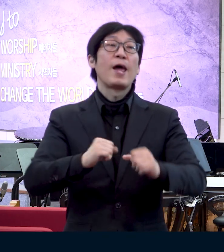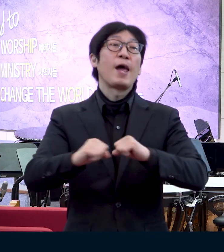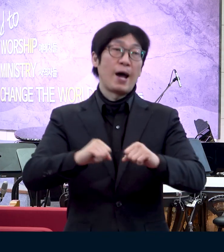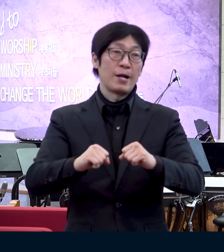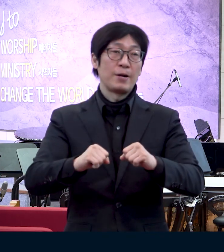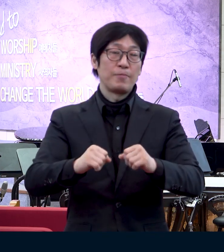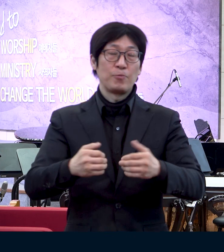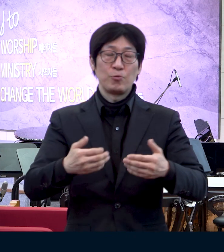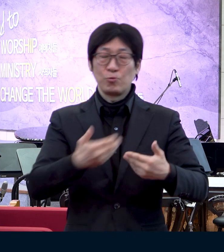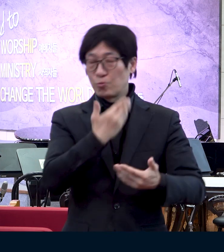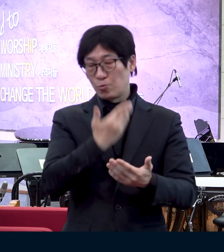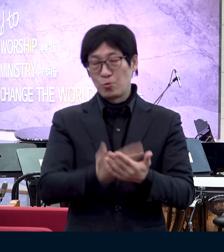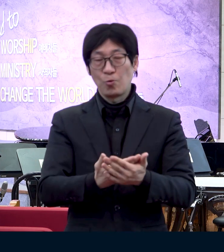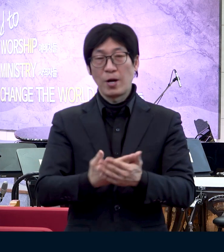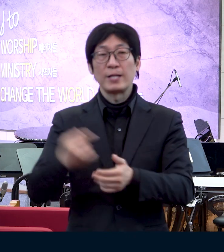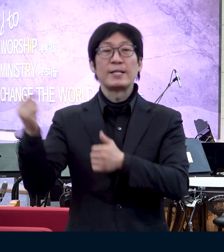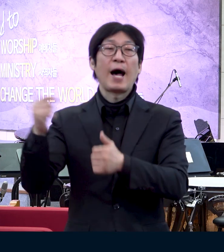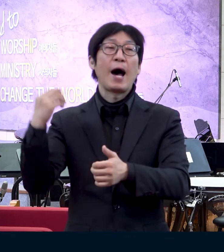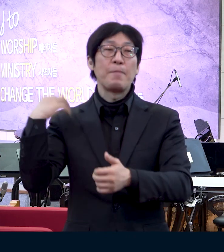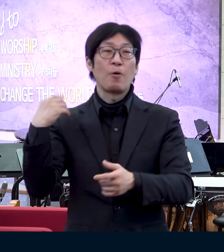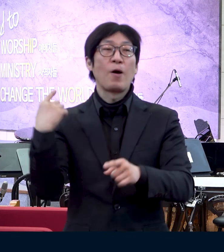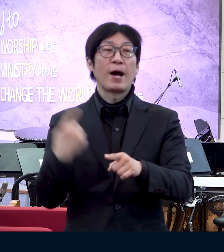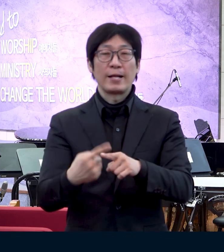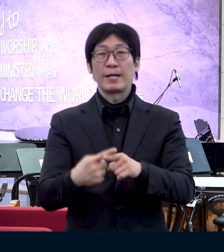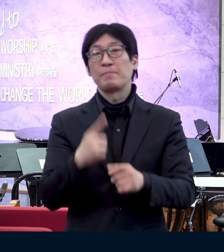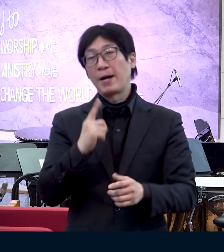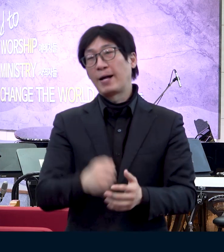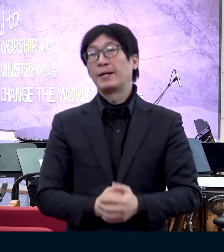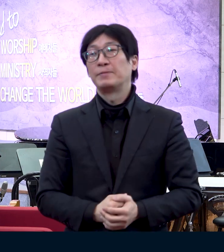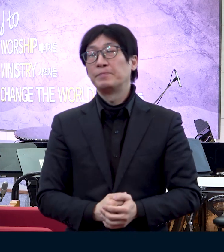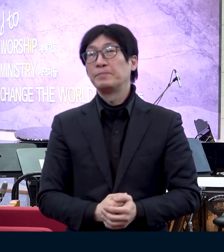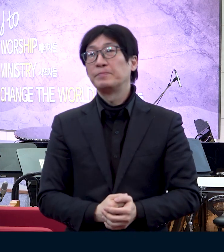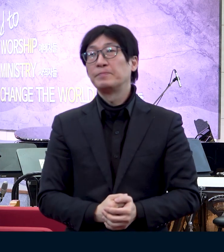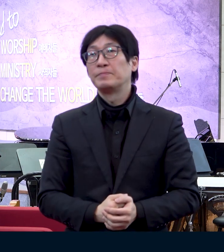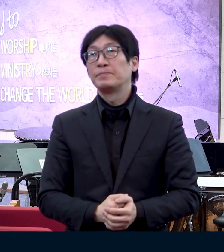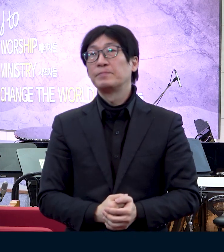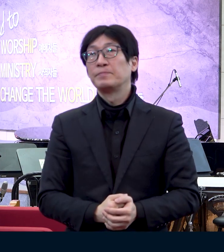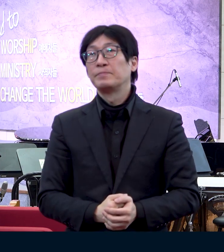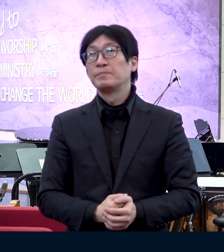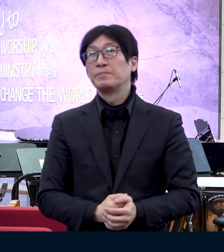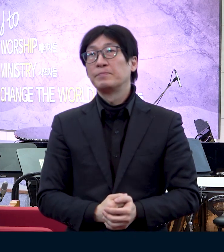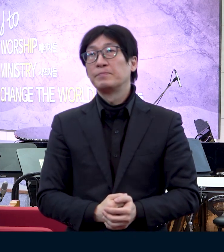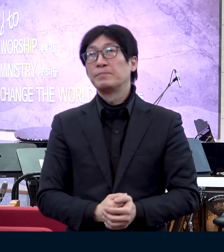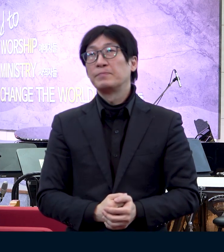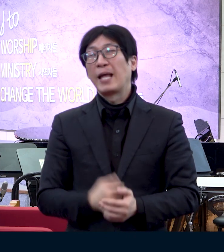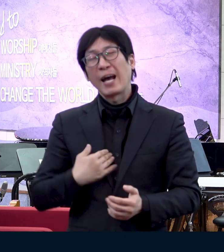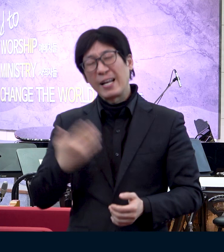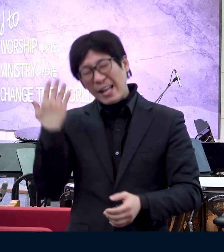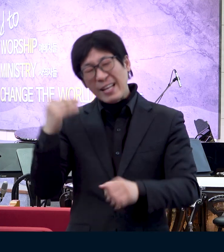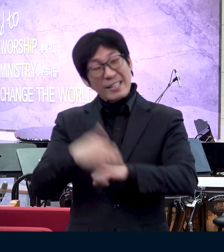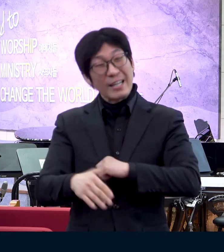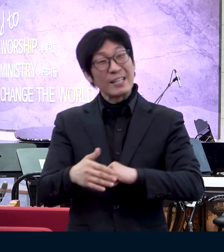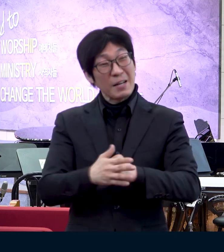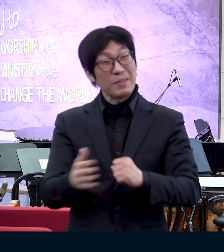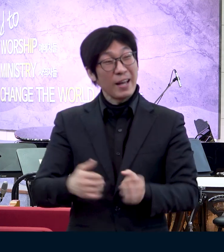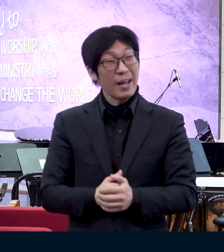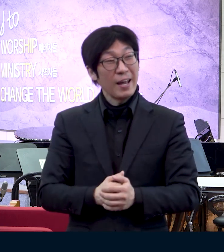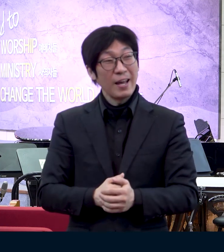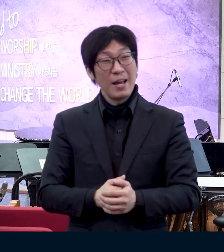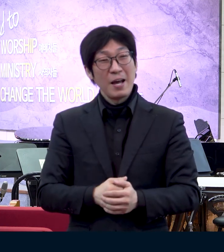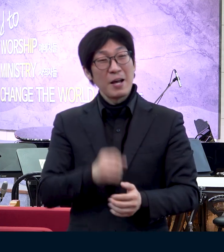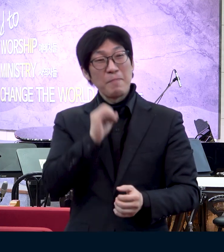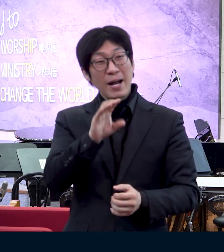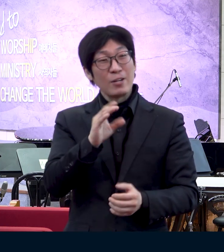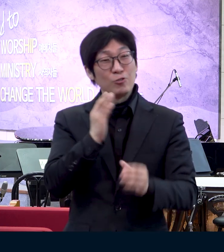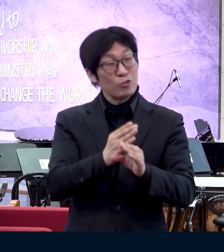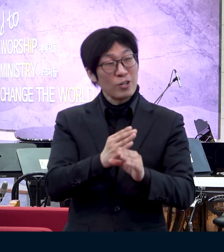될 가장 중요한 사명이다, 그런 이야기죠. 제가 보수적이고 혹은 뭐 봉건적이어서 이렇게